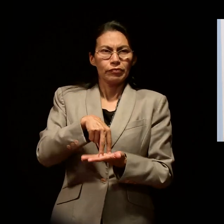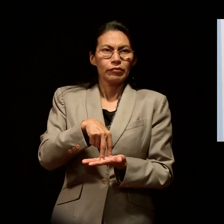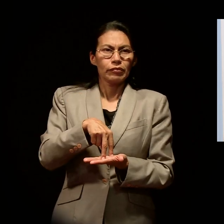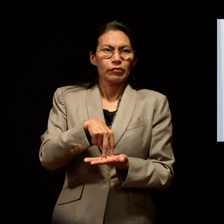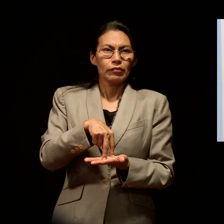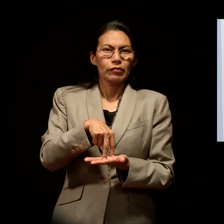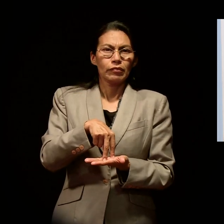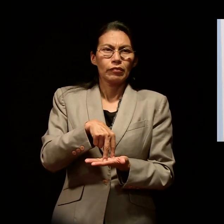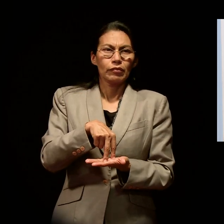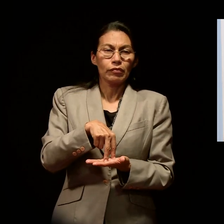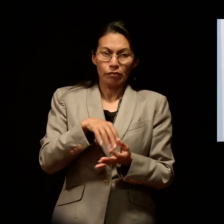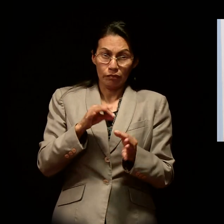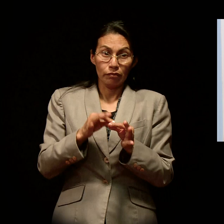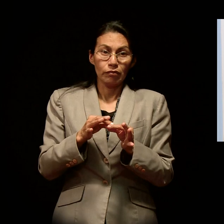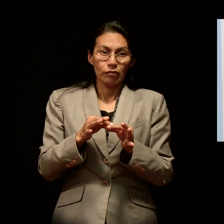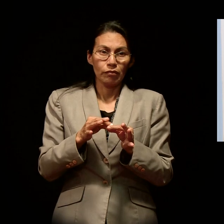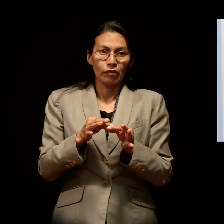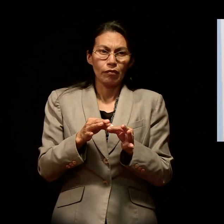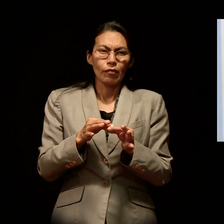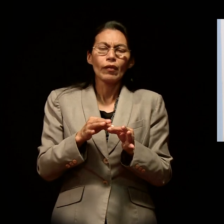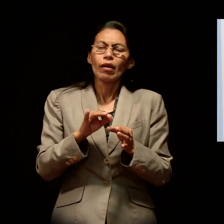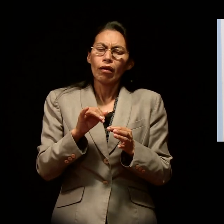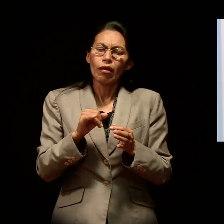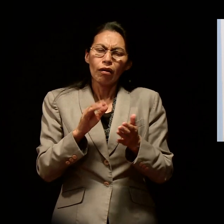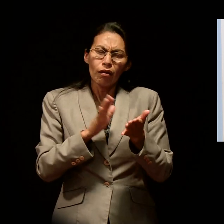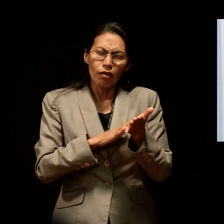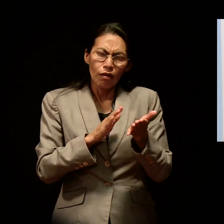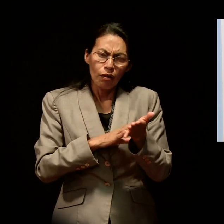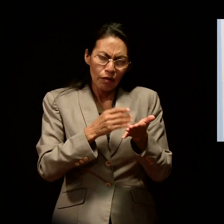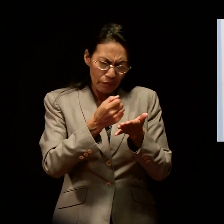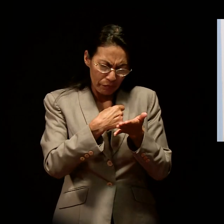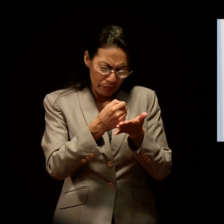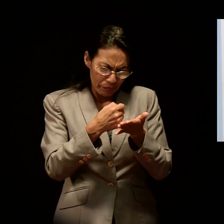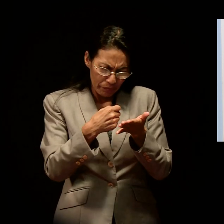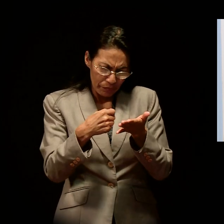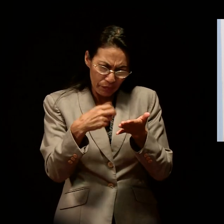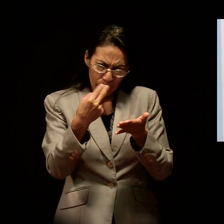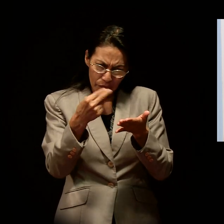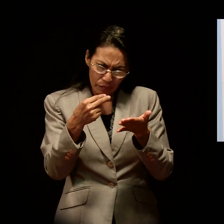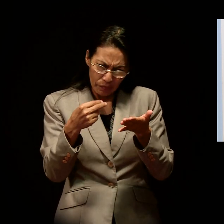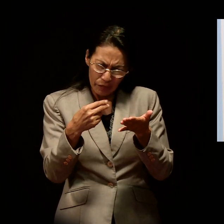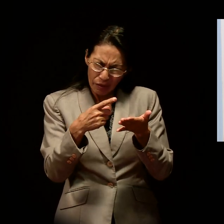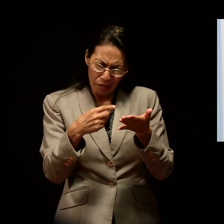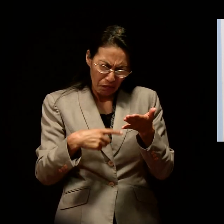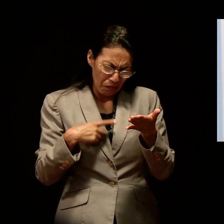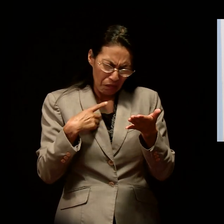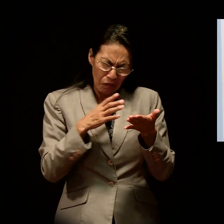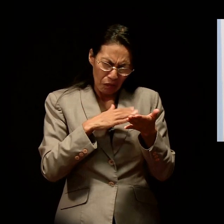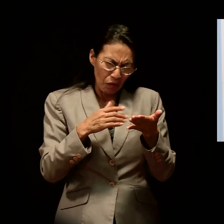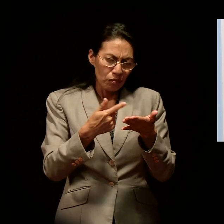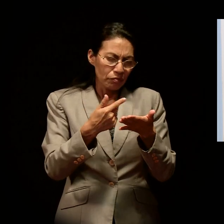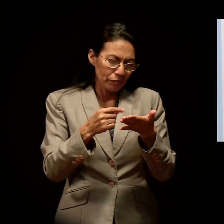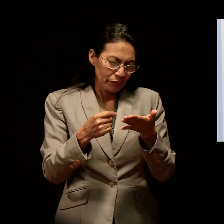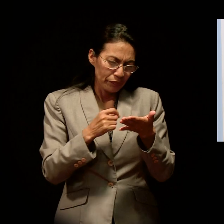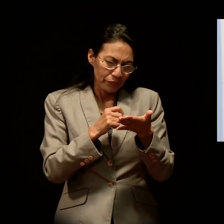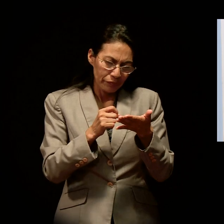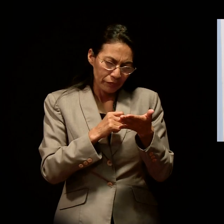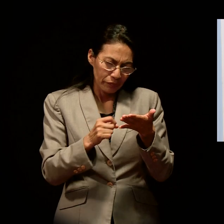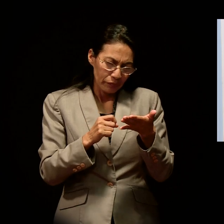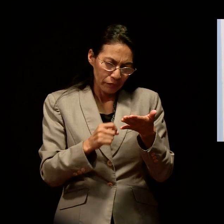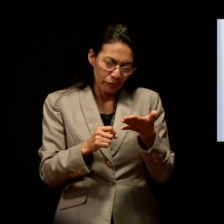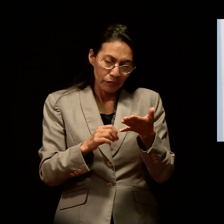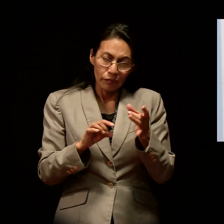listo me dicen vamos a llenar su hoja y luego me dicen